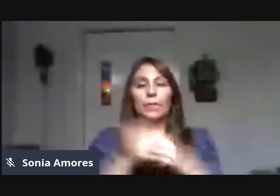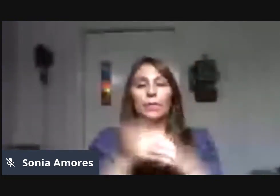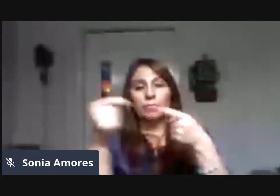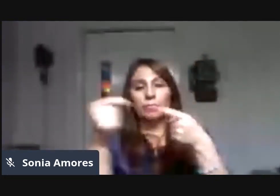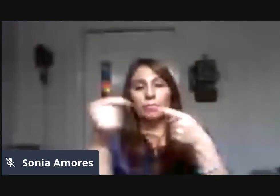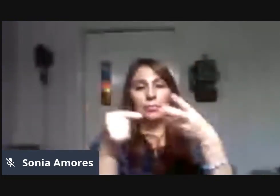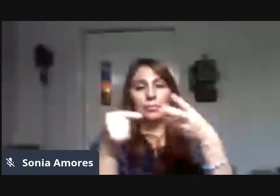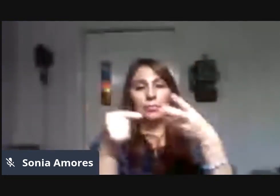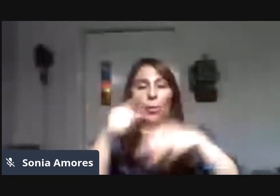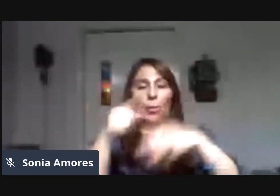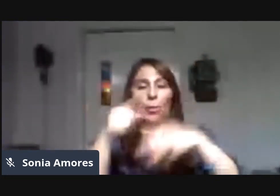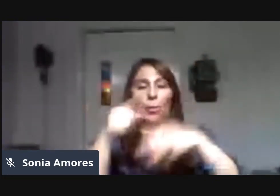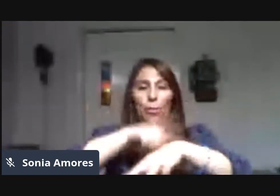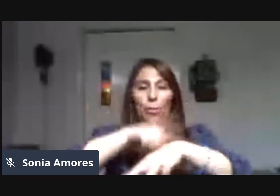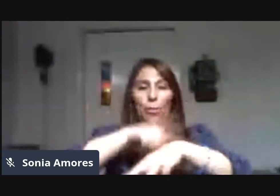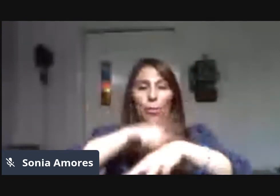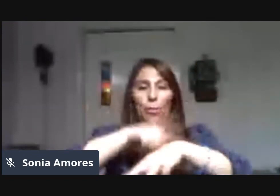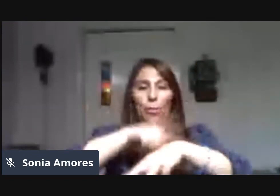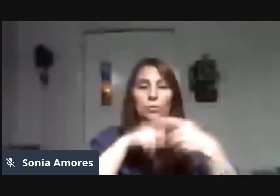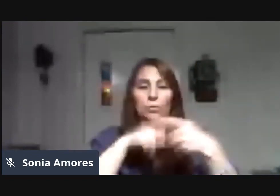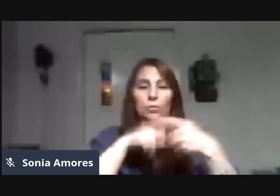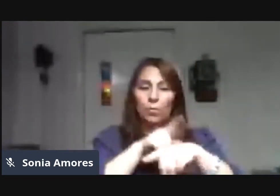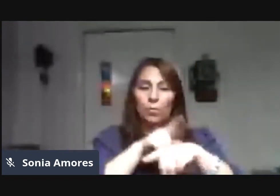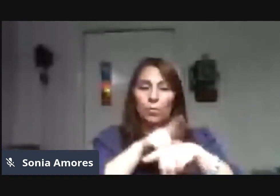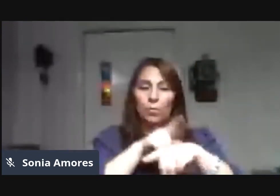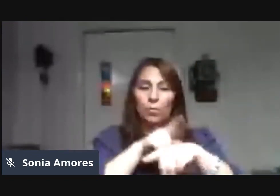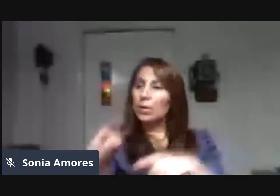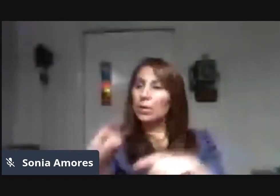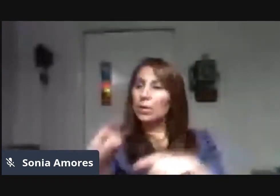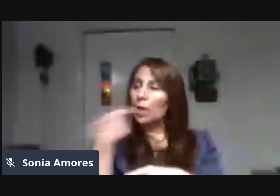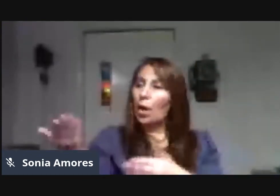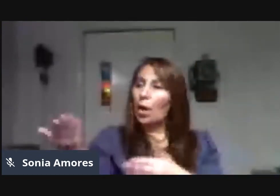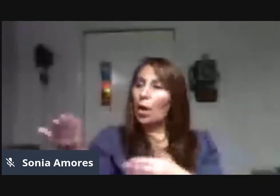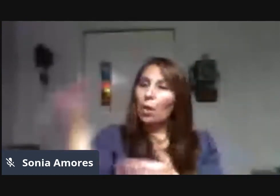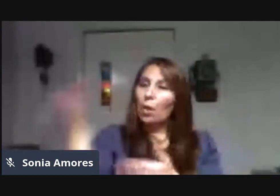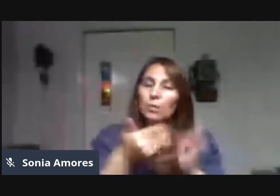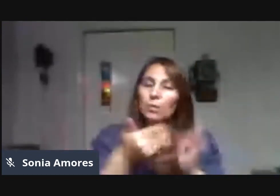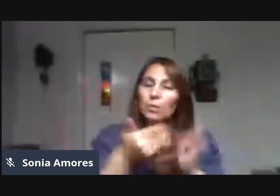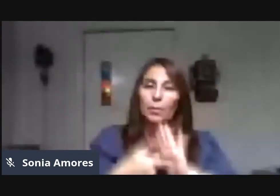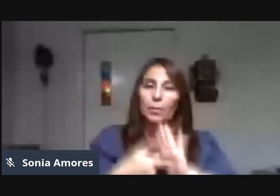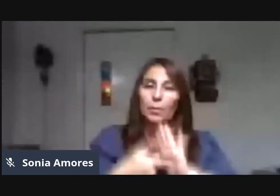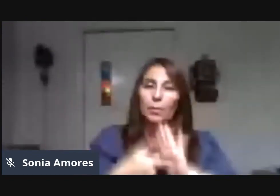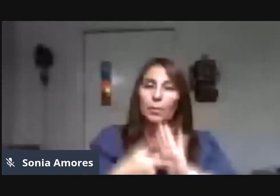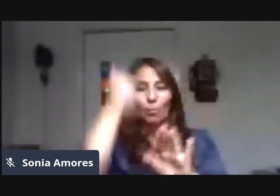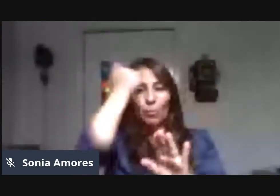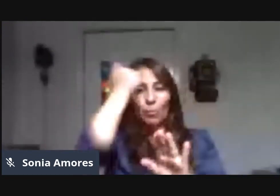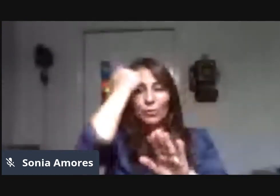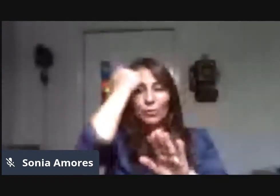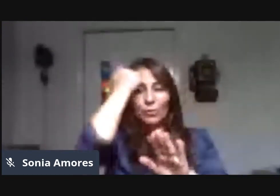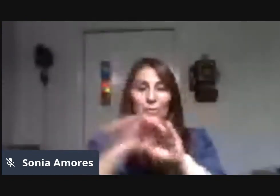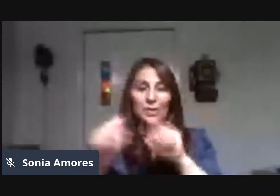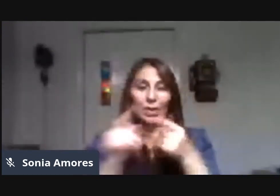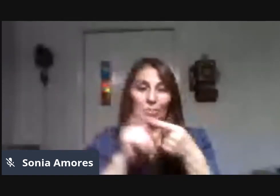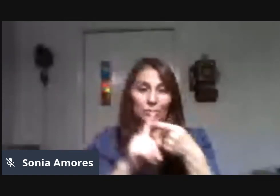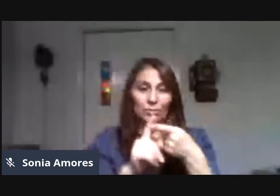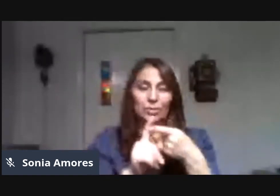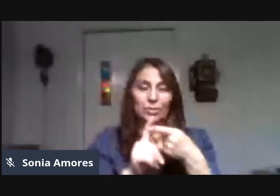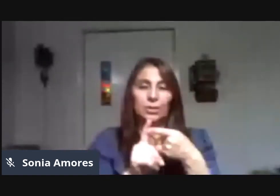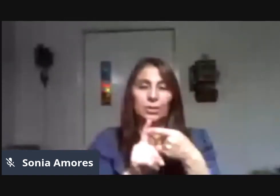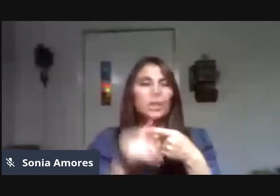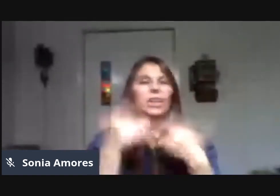recogiendo también lo que ha presentado Andrés y Germán, es ¿Qué se entiende por crisis de